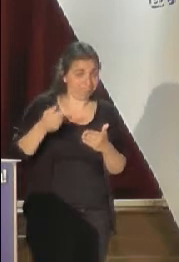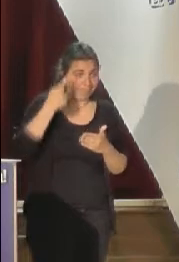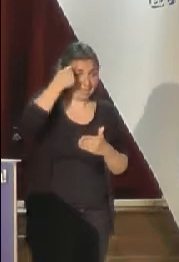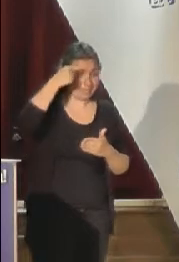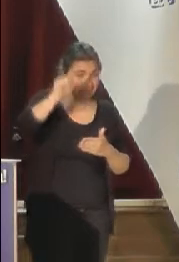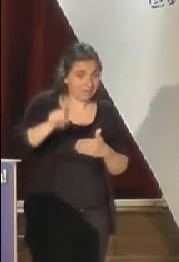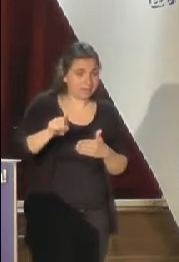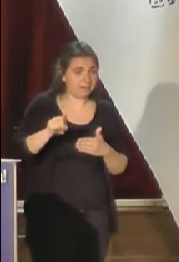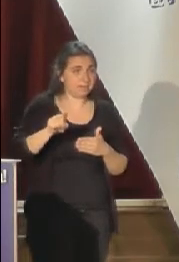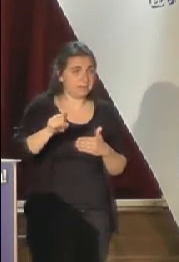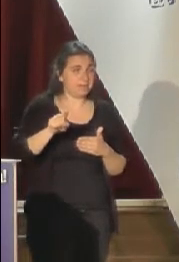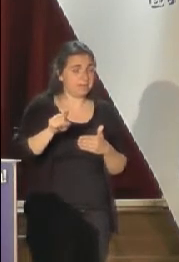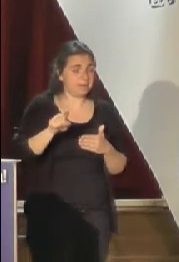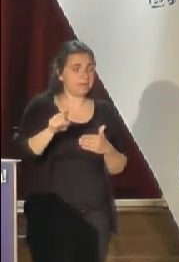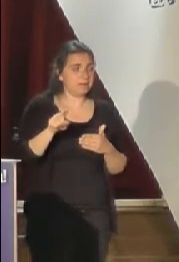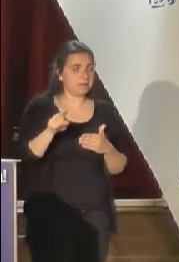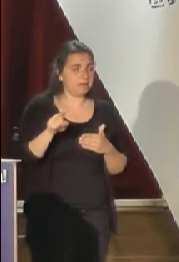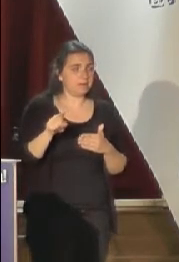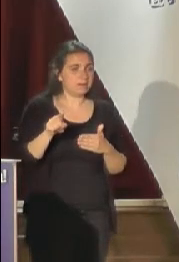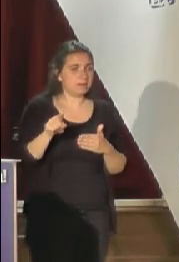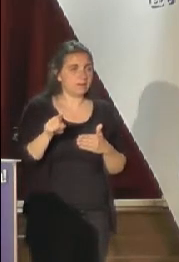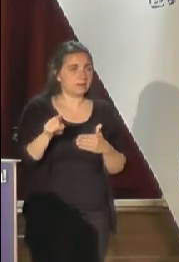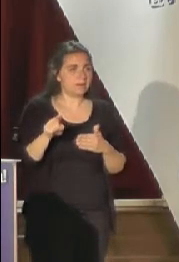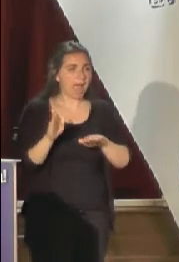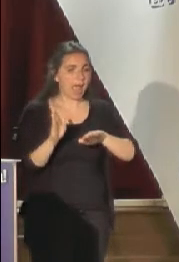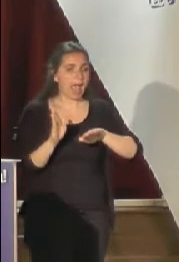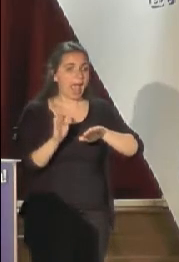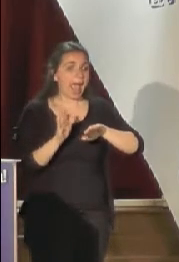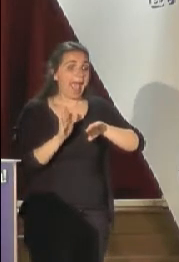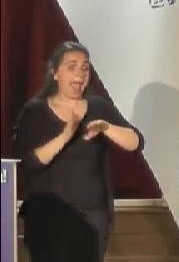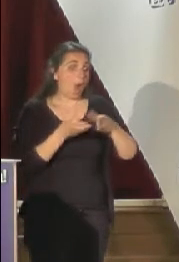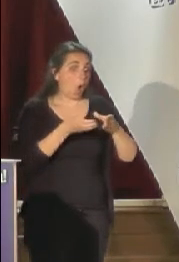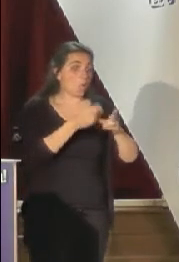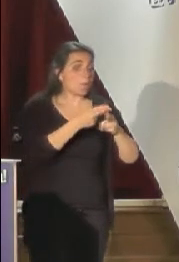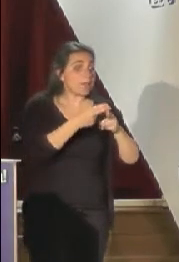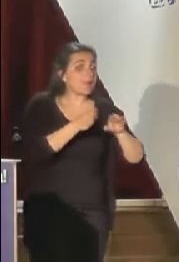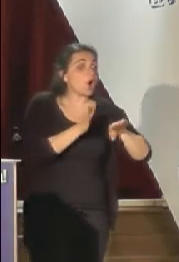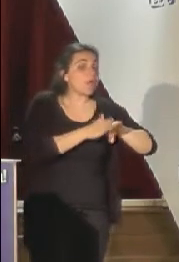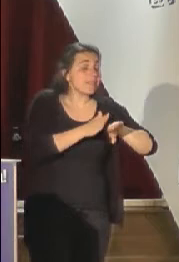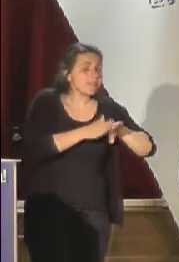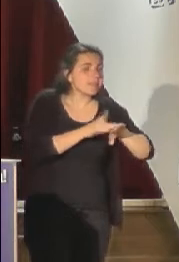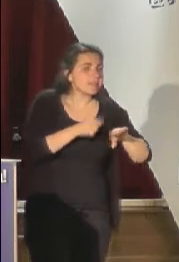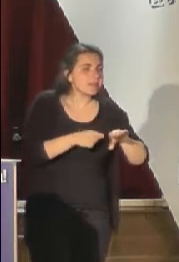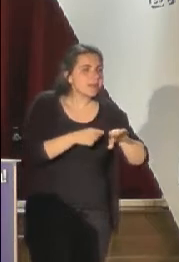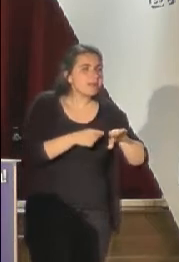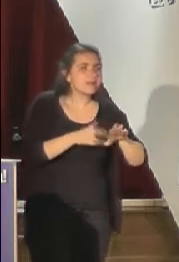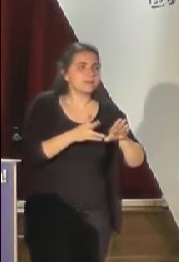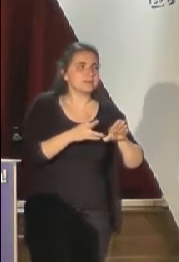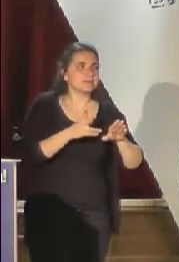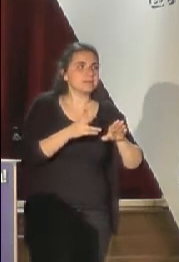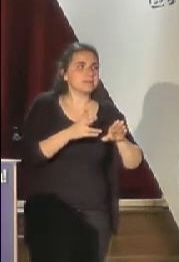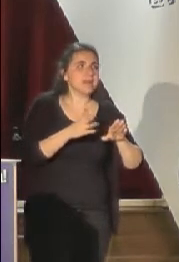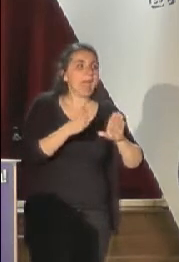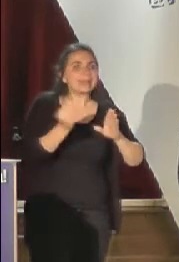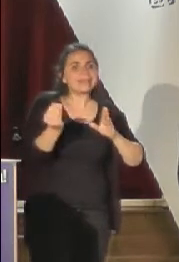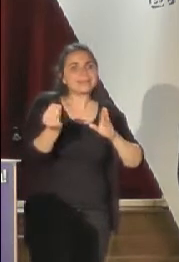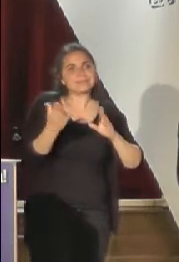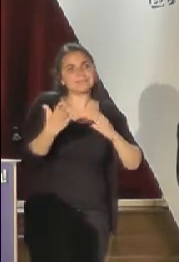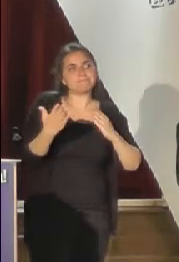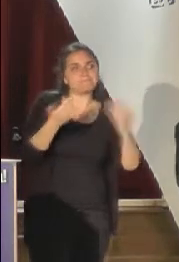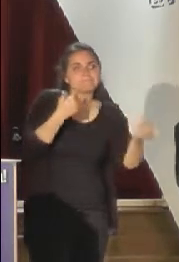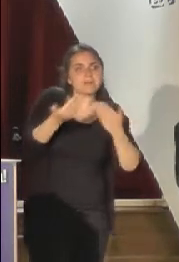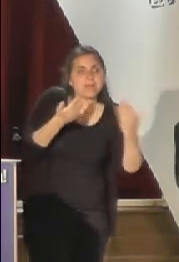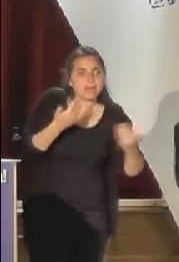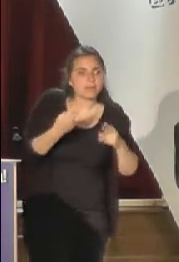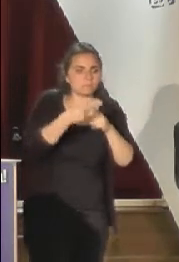unha esquerda con novas maneiras de entender a relación entre as organizacións políticas